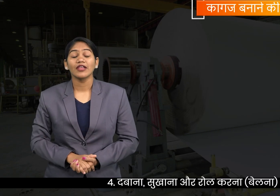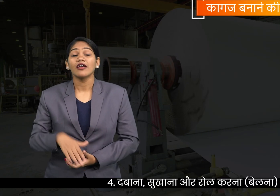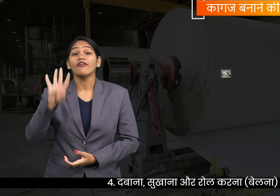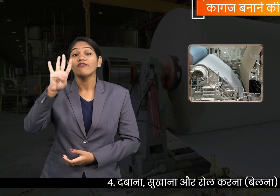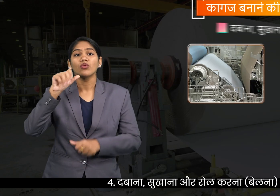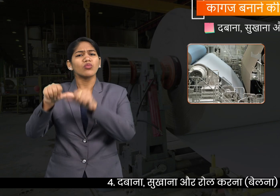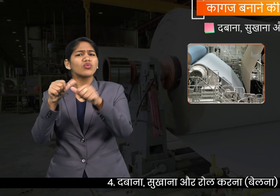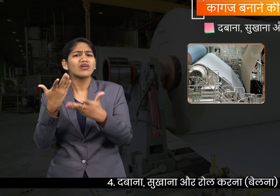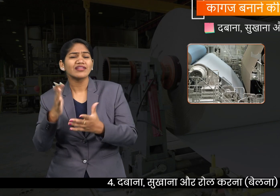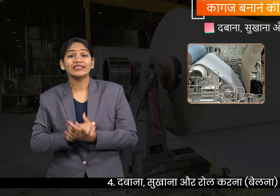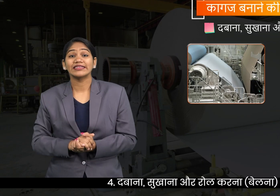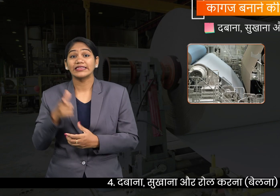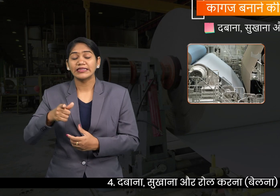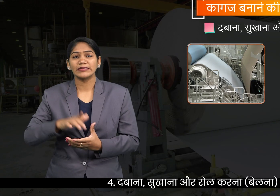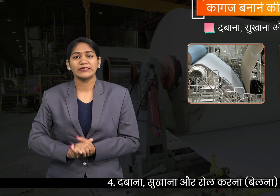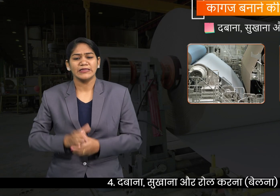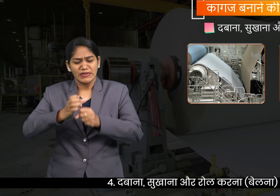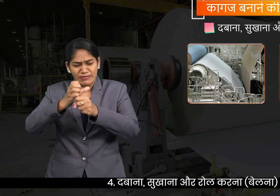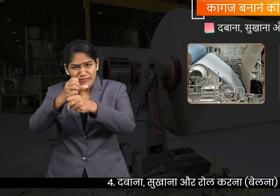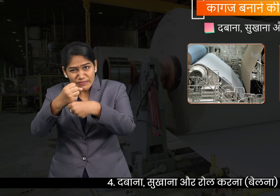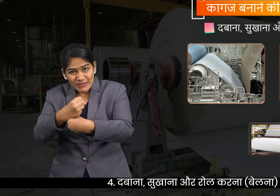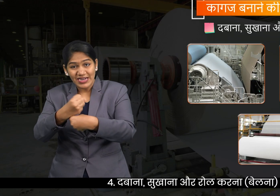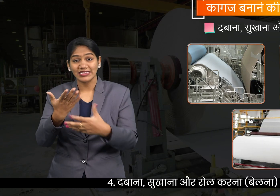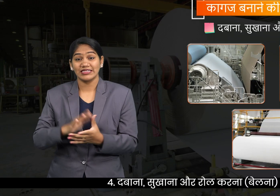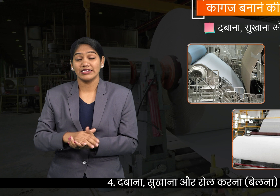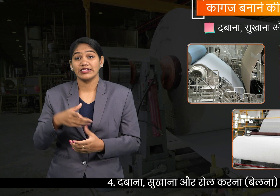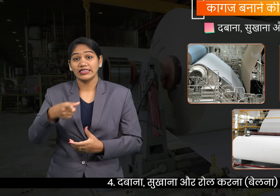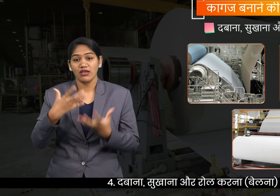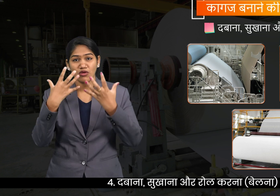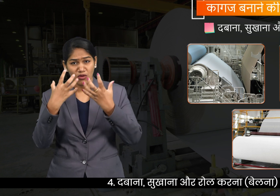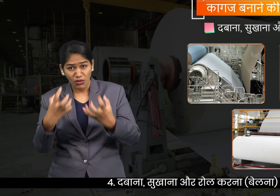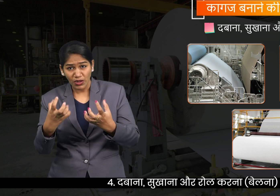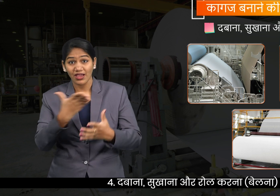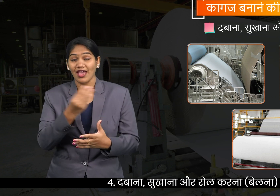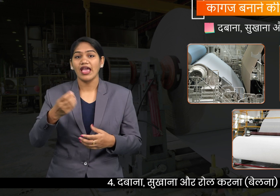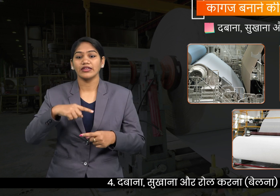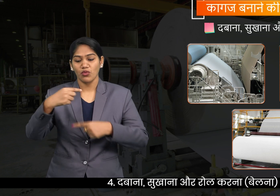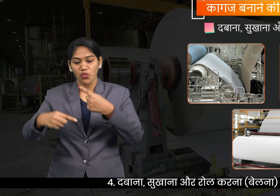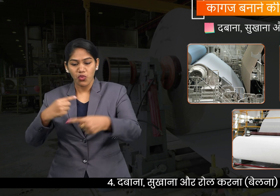चौथा, दबाना, सुखाना और रोल करना।